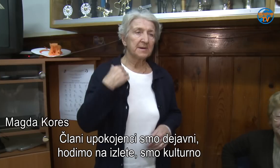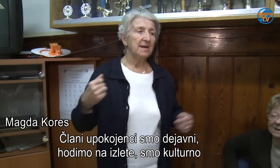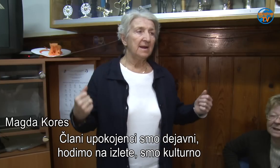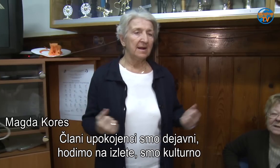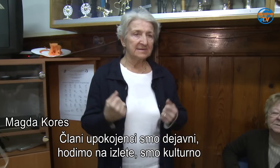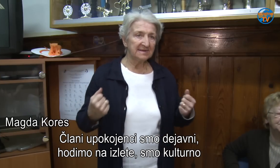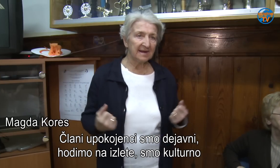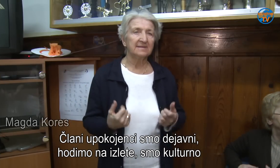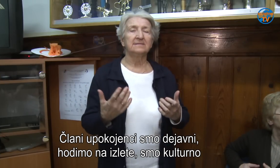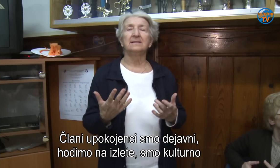Dnevi se vidi.